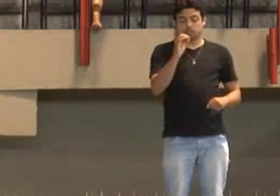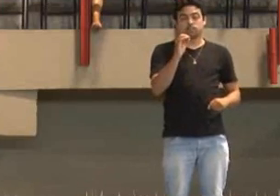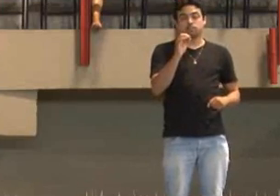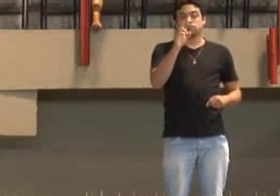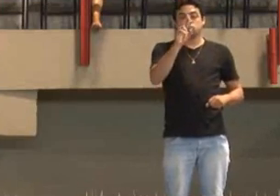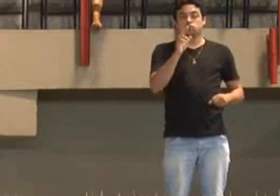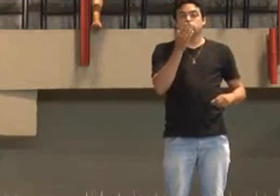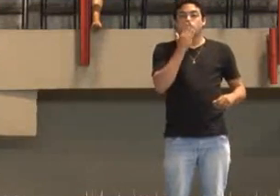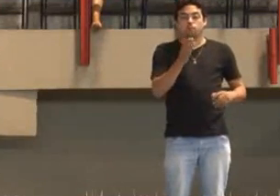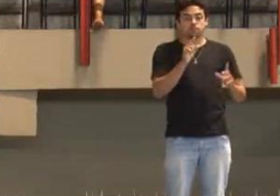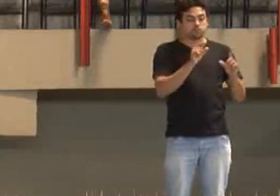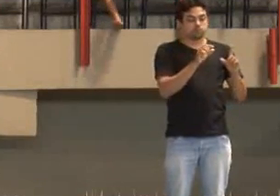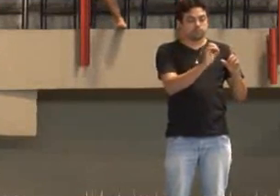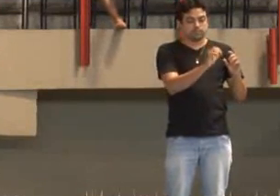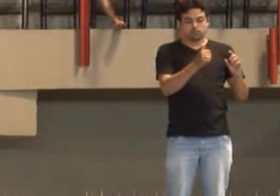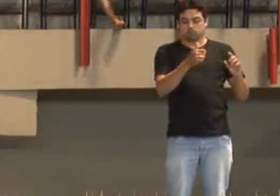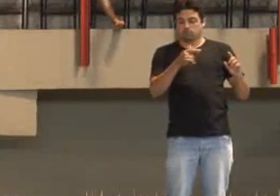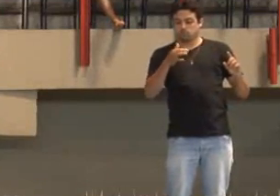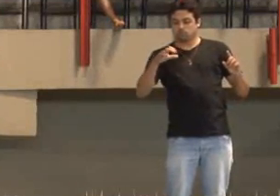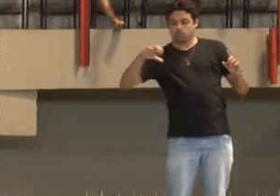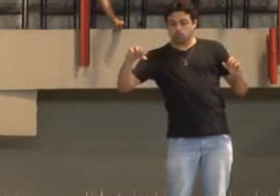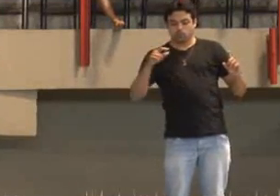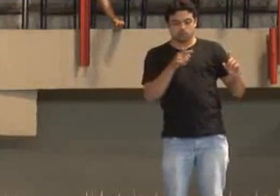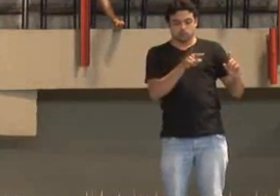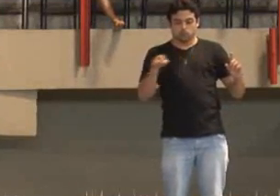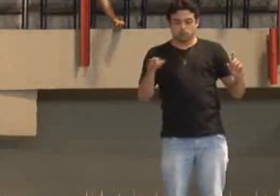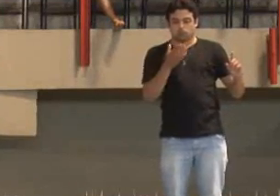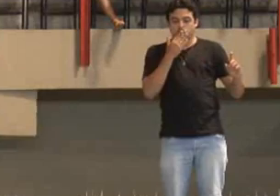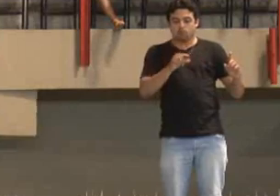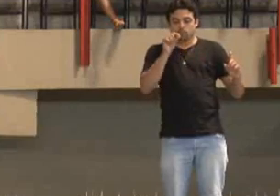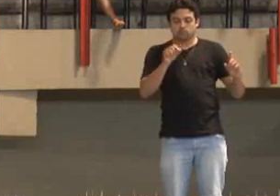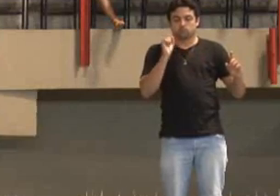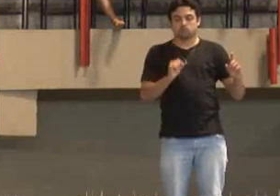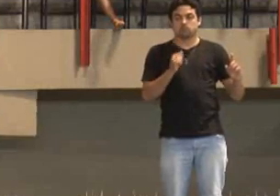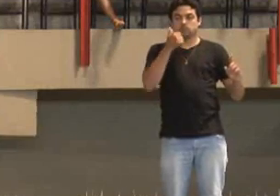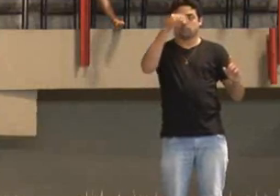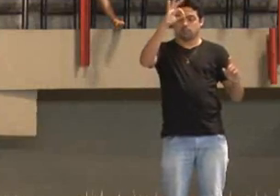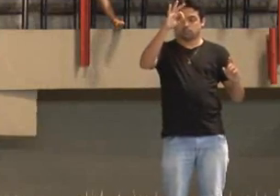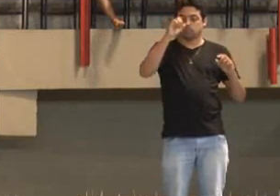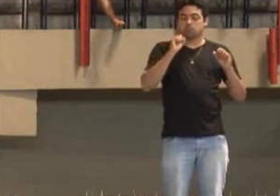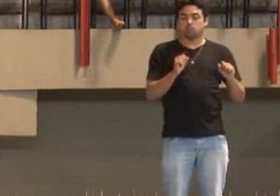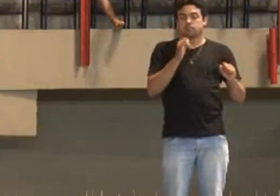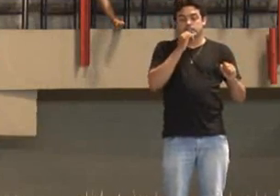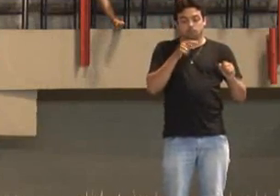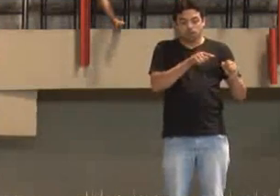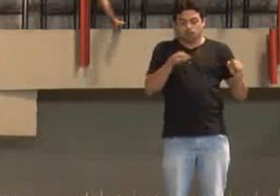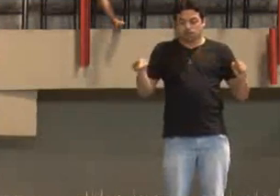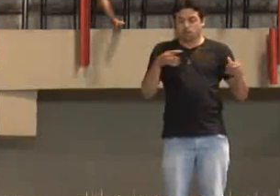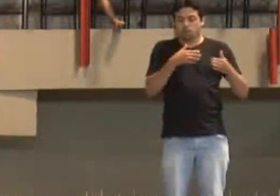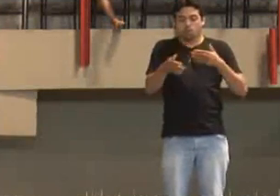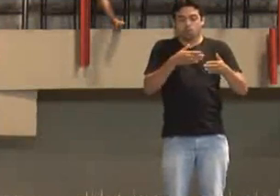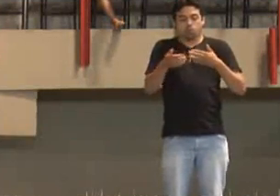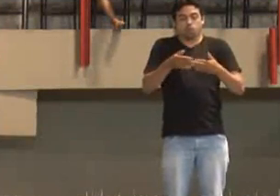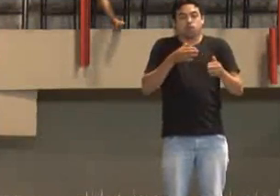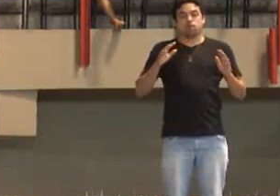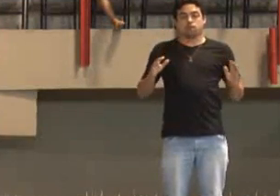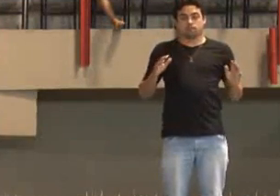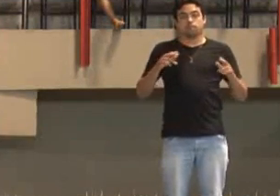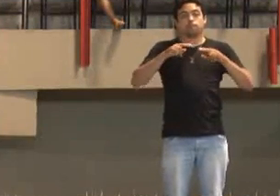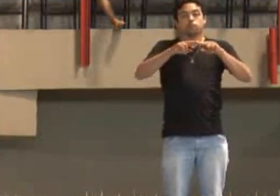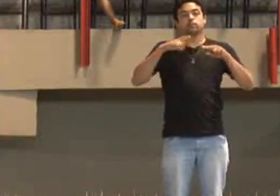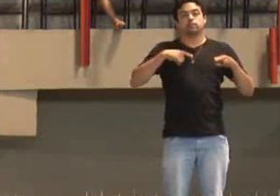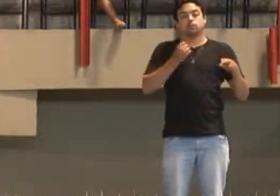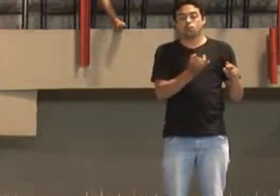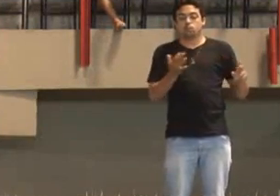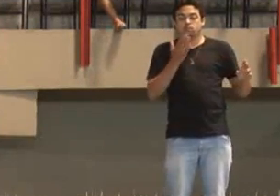Então, quando eu for escolher o primeiro algarismo, qual algarismo que eu posso escolher? Eu posso escolher qualquer algarismo que eu quiser. Eu tenho